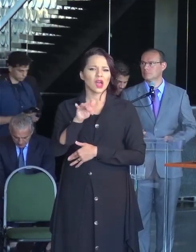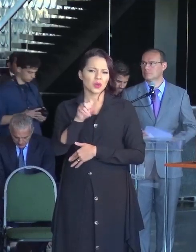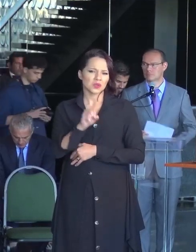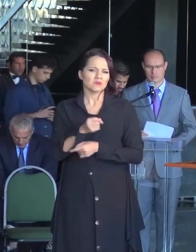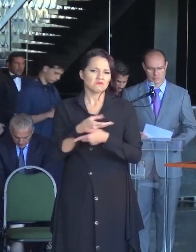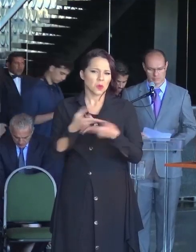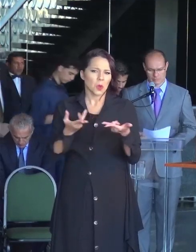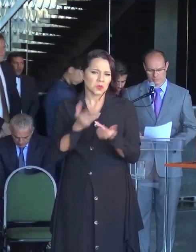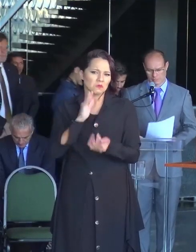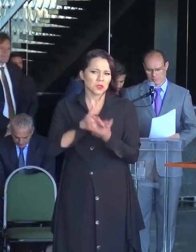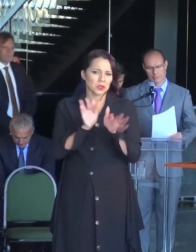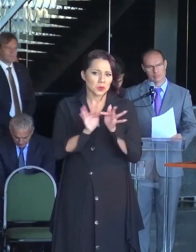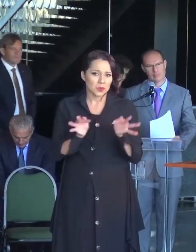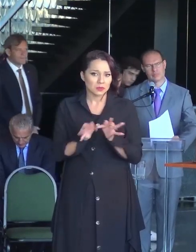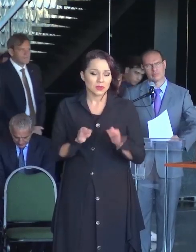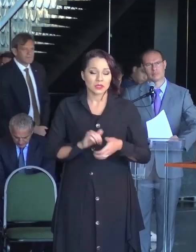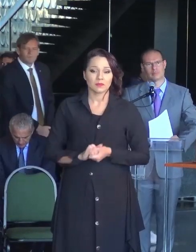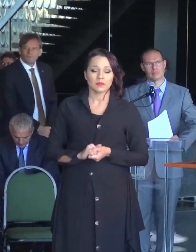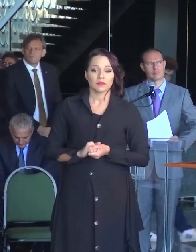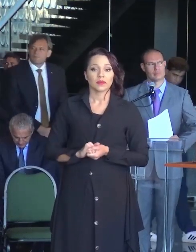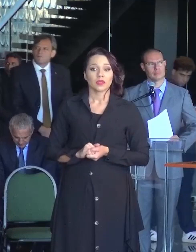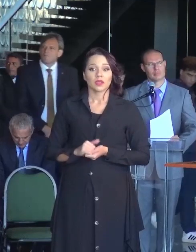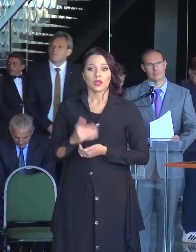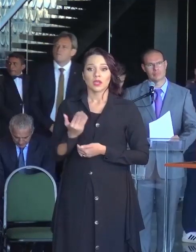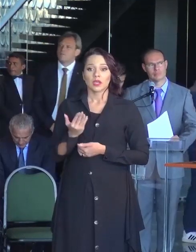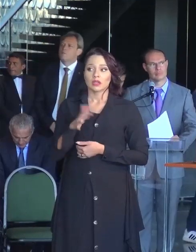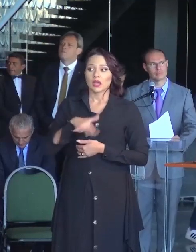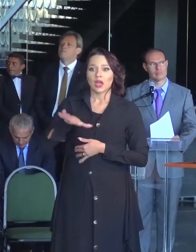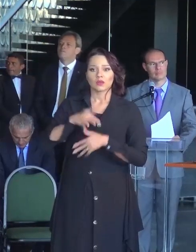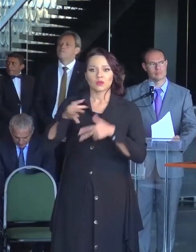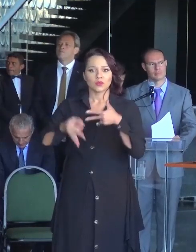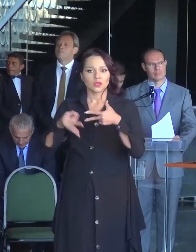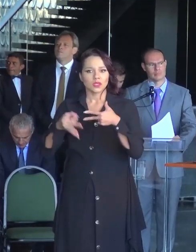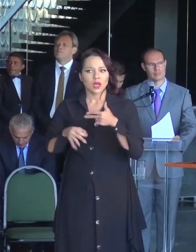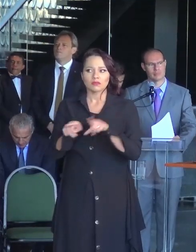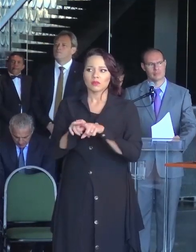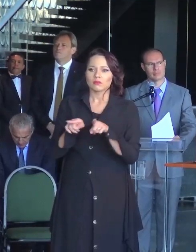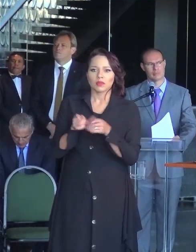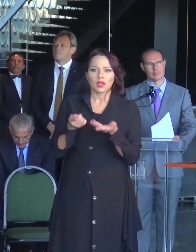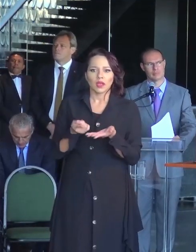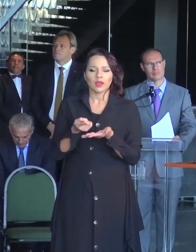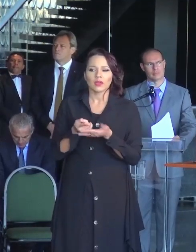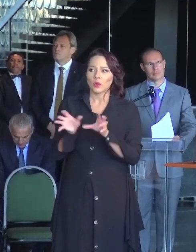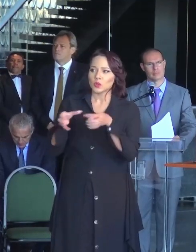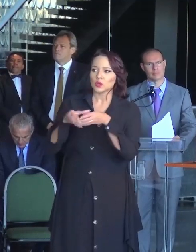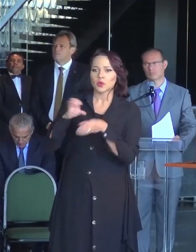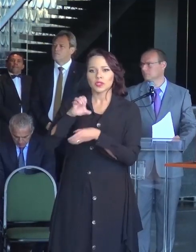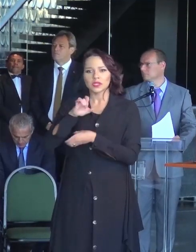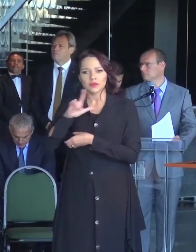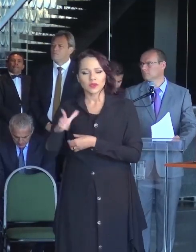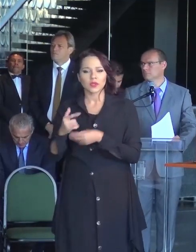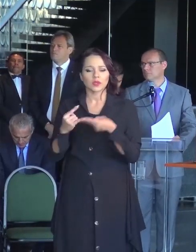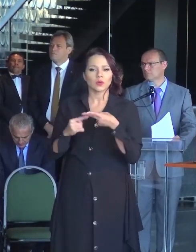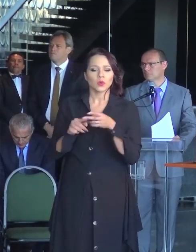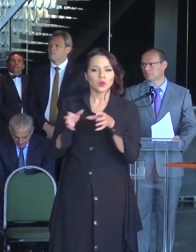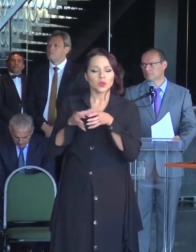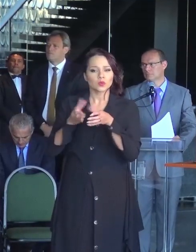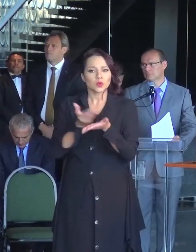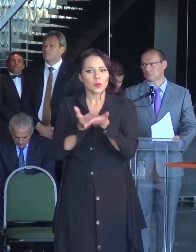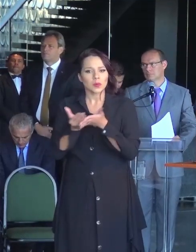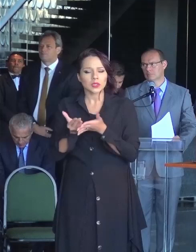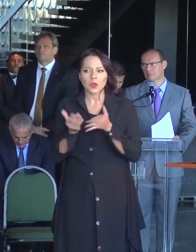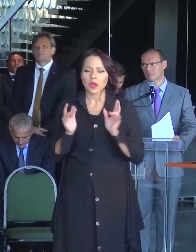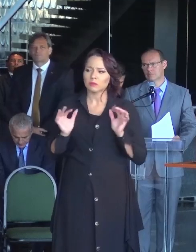antiga. E no plano do judiciário também, as entidades civis, os organismos, começavam a